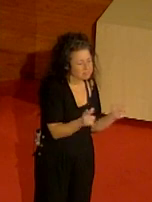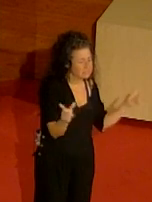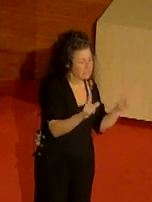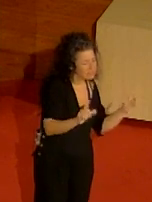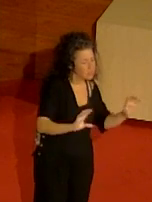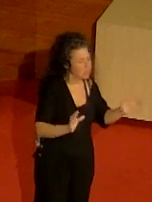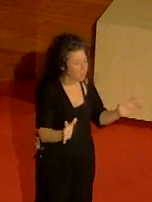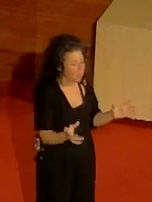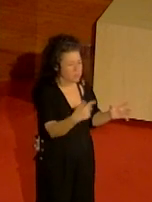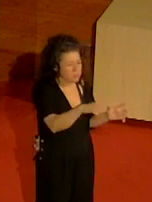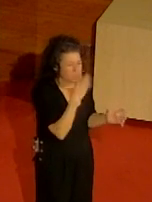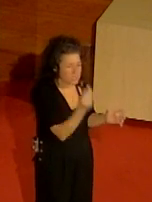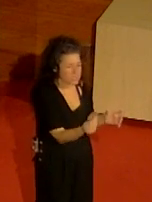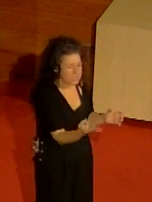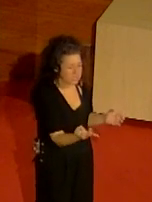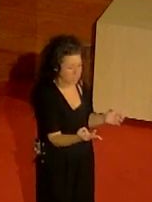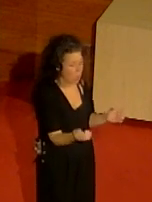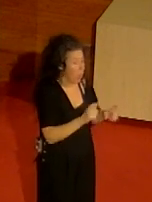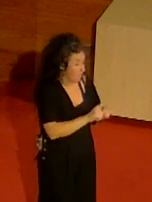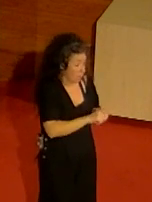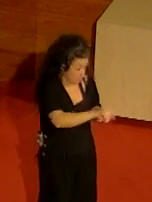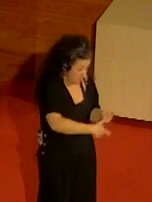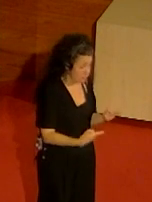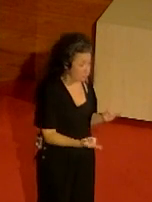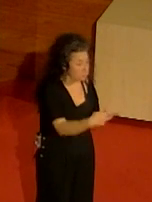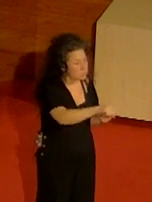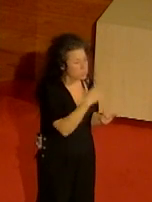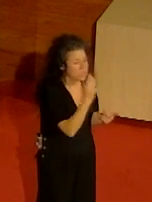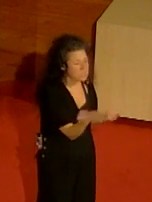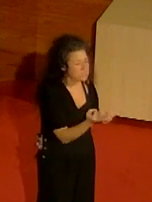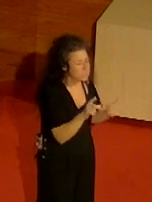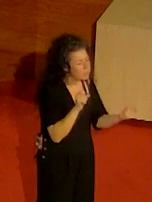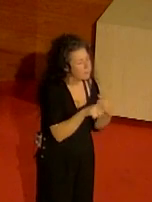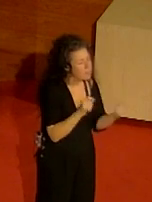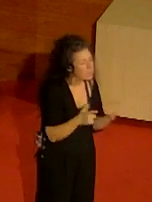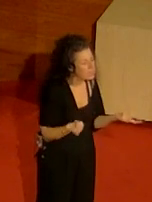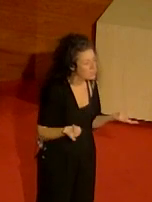radio, de los medios de comunicación o de las películas, ¿qué os llega sobre las migraciones?